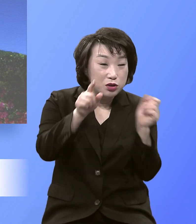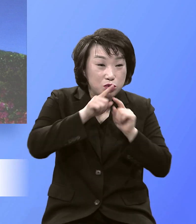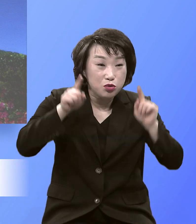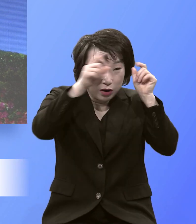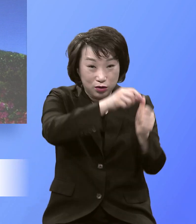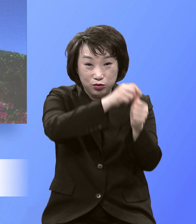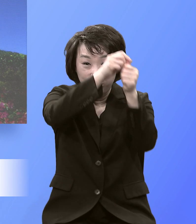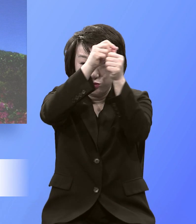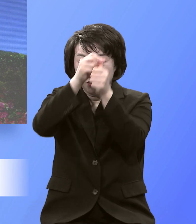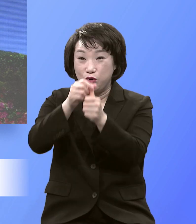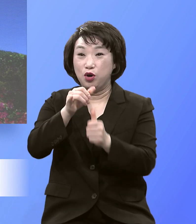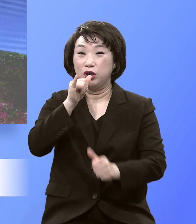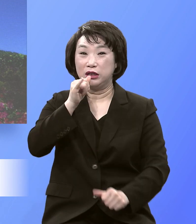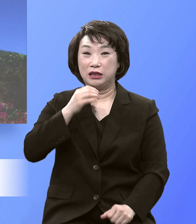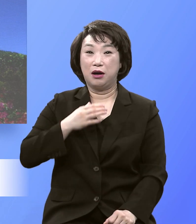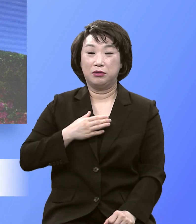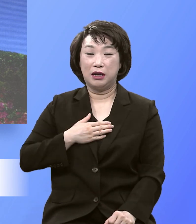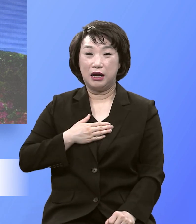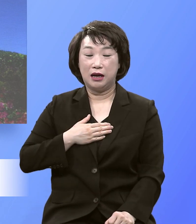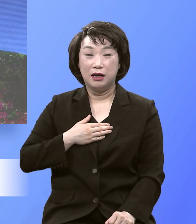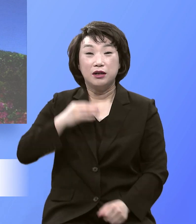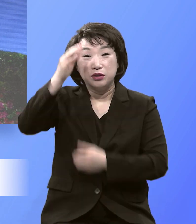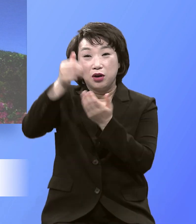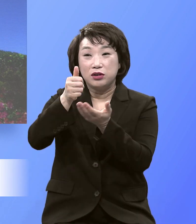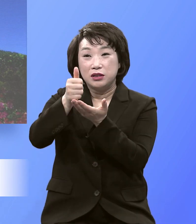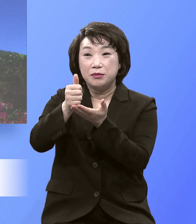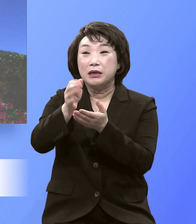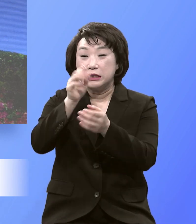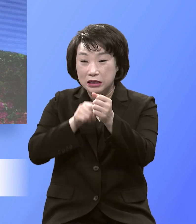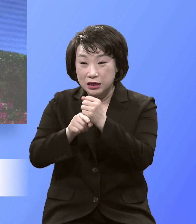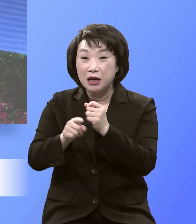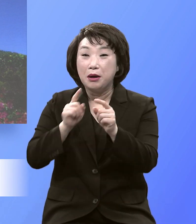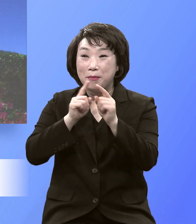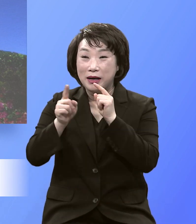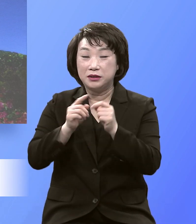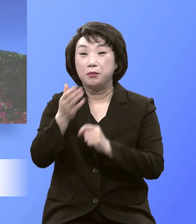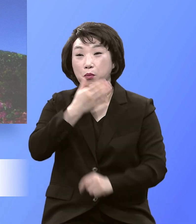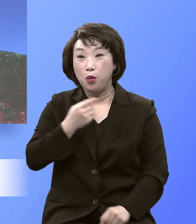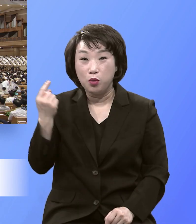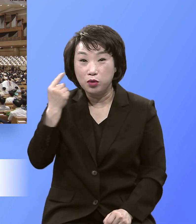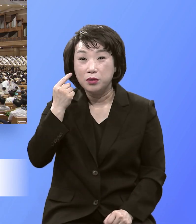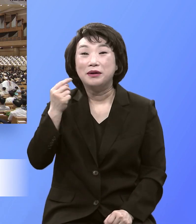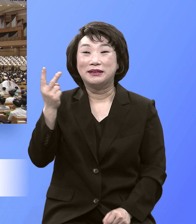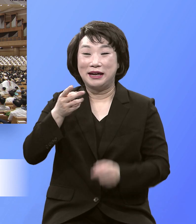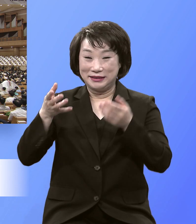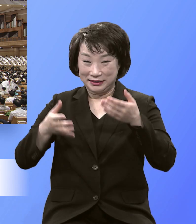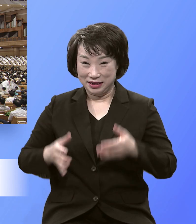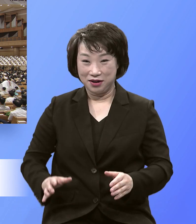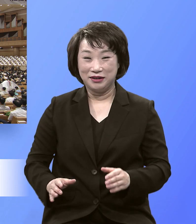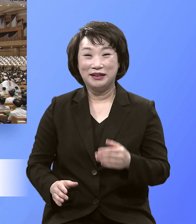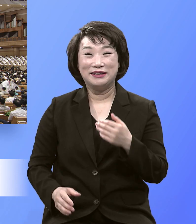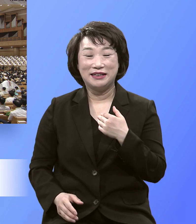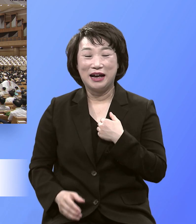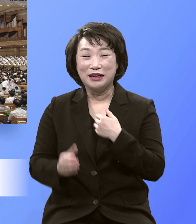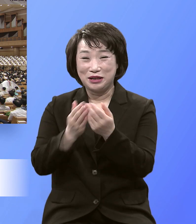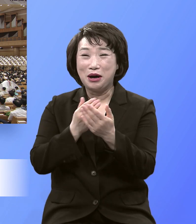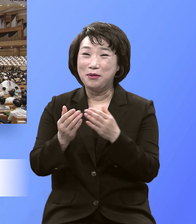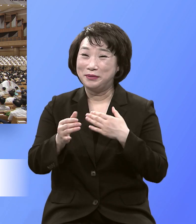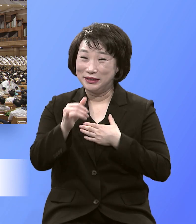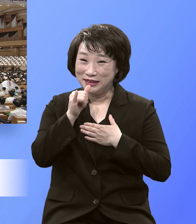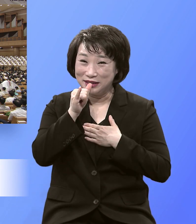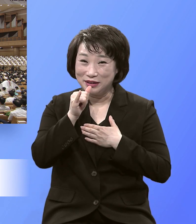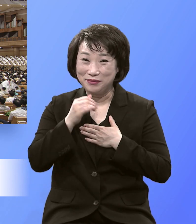지옥에서 구원했고 성령으로 진리로 말씀으로 복음으로 거듭난 경험이